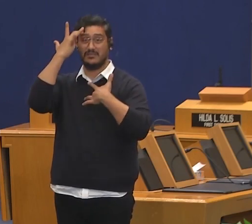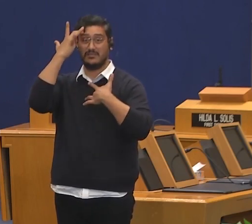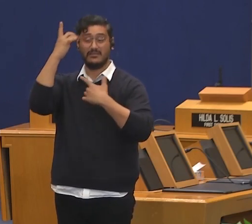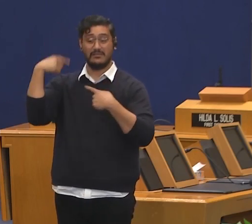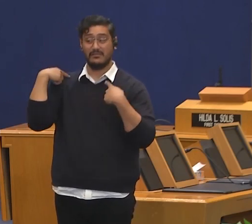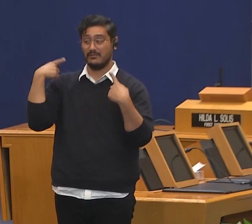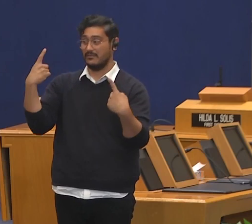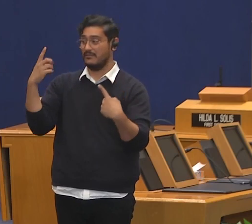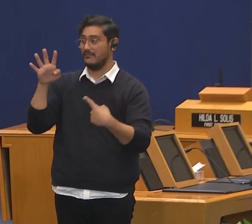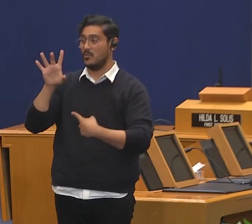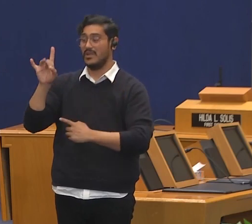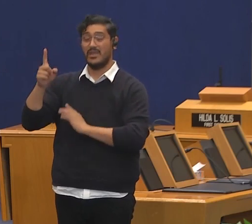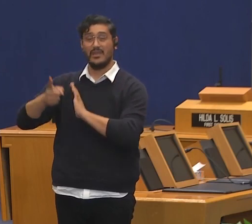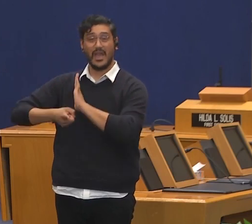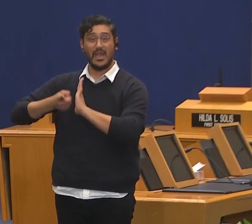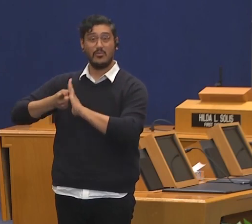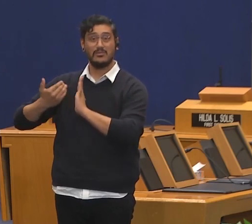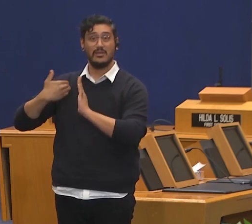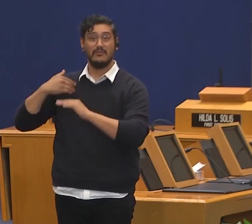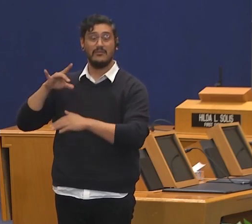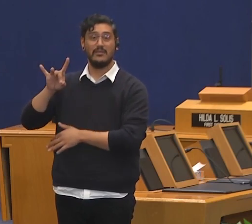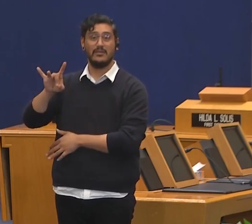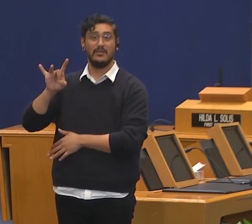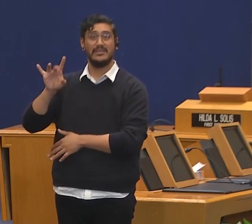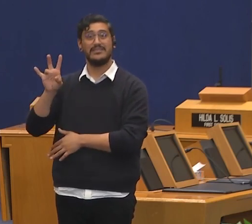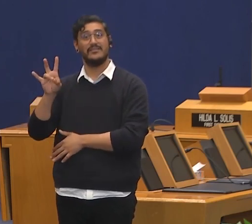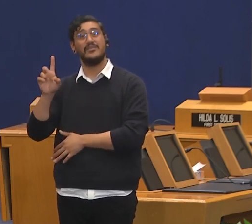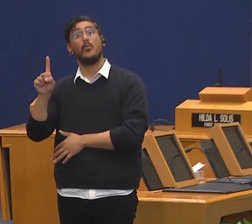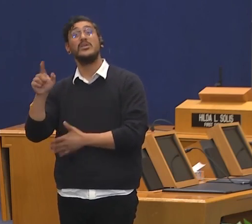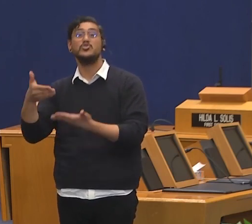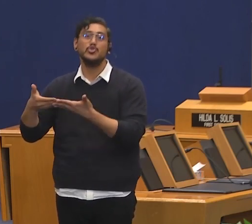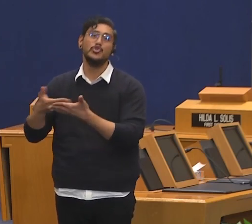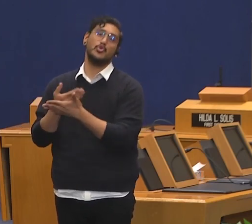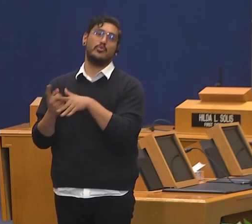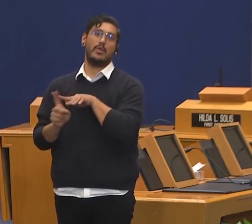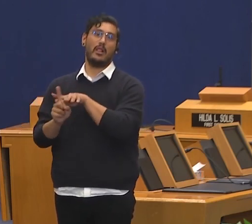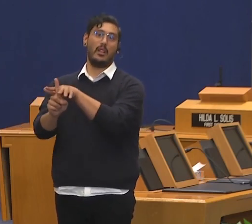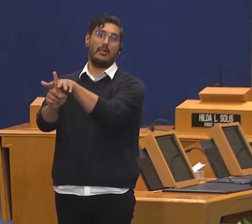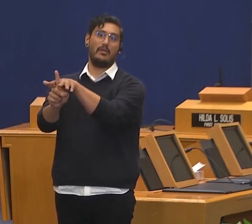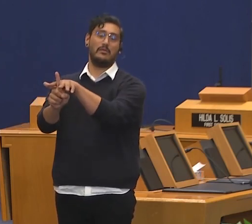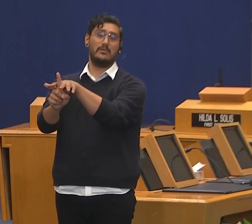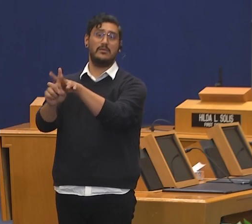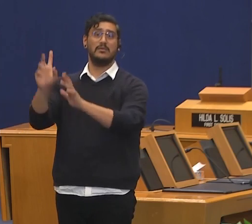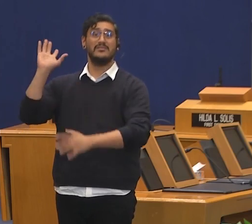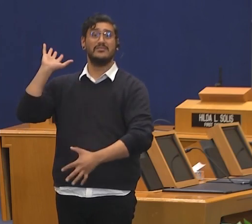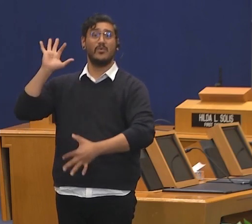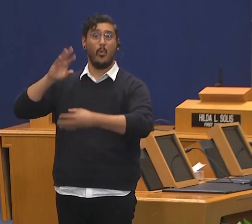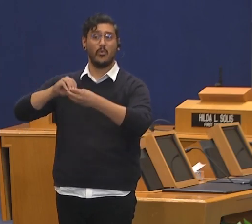48 horas han habido 871 casos nuevos. Hay un total de